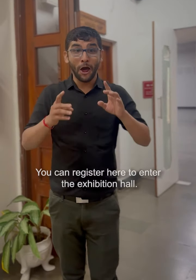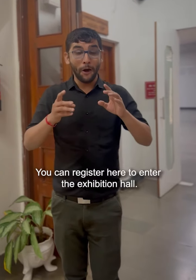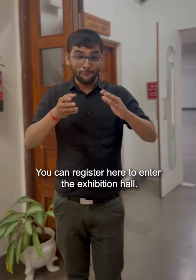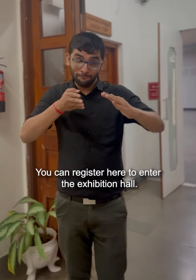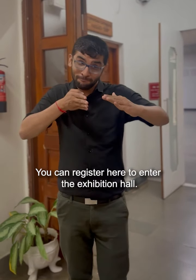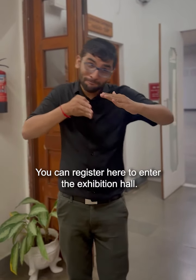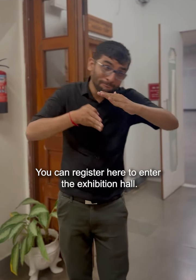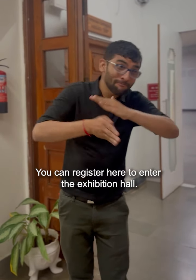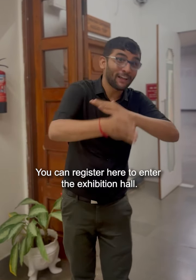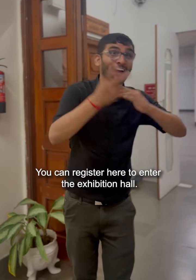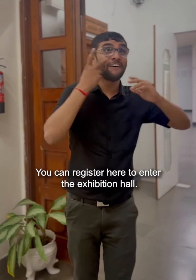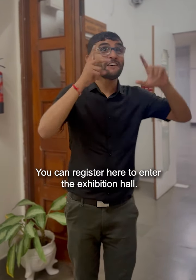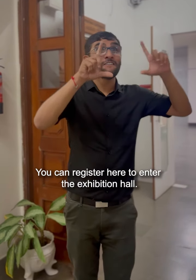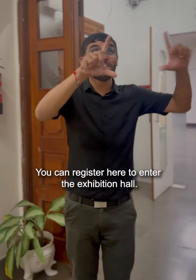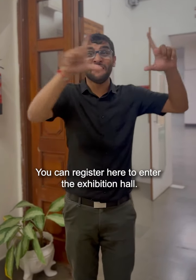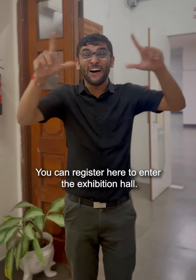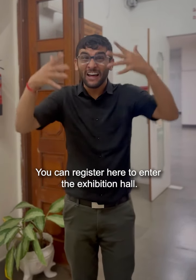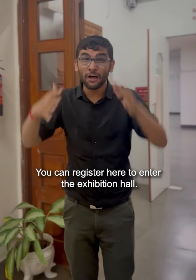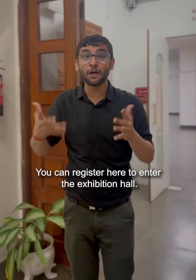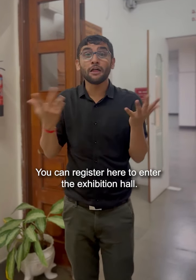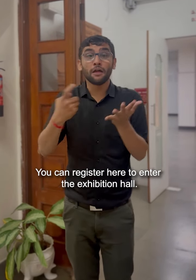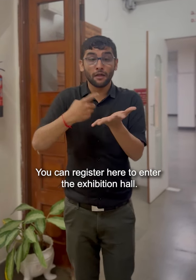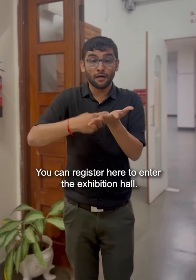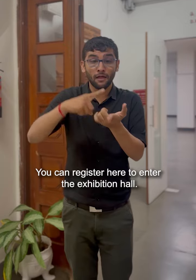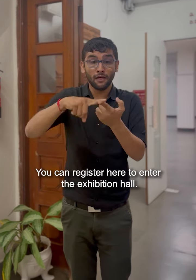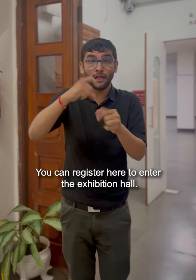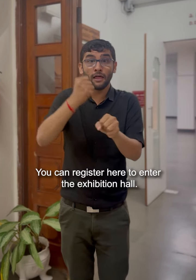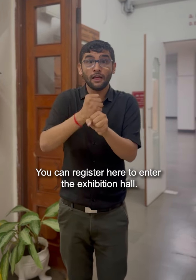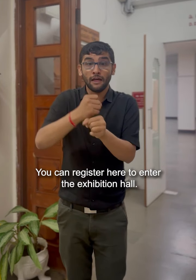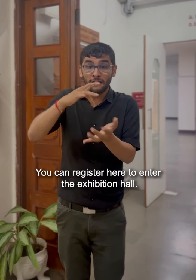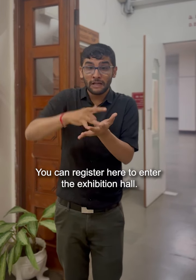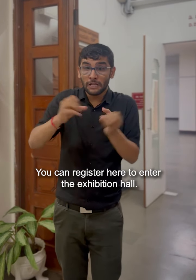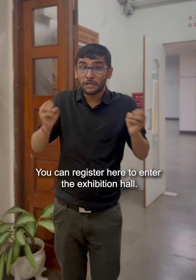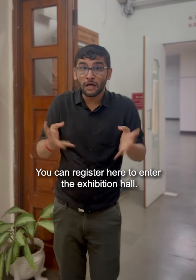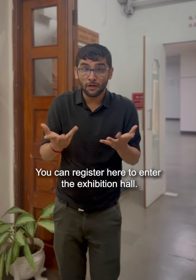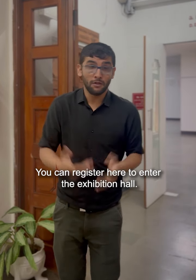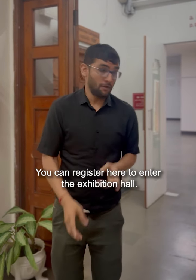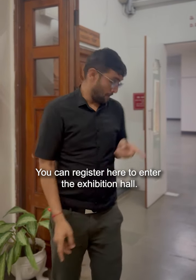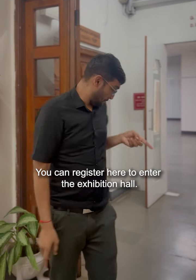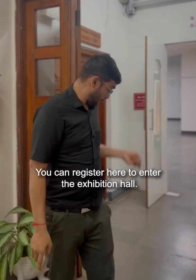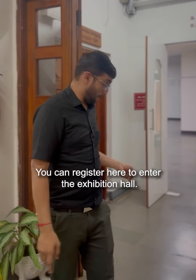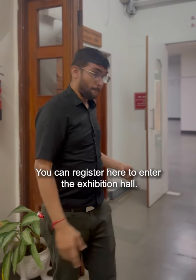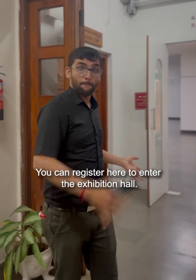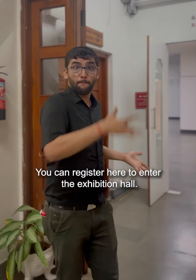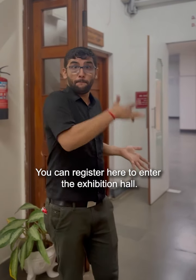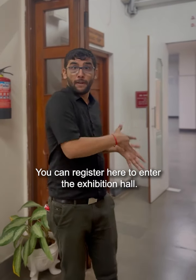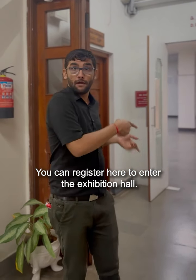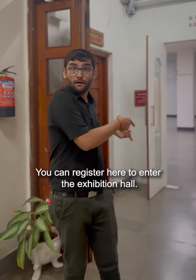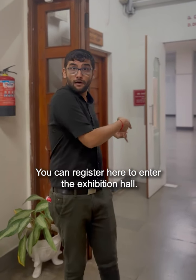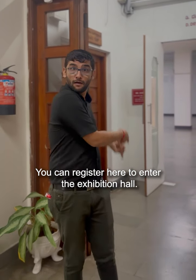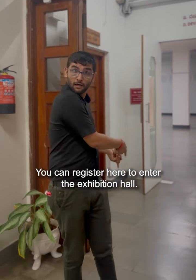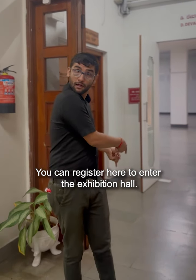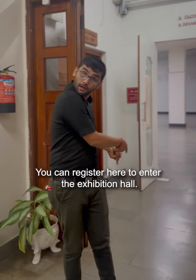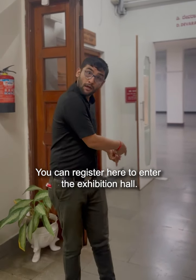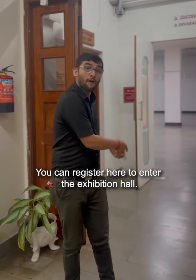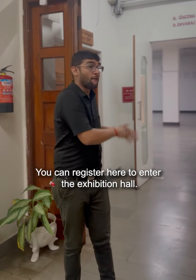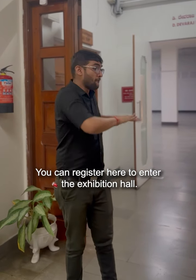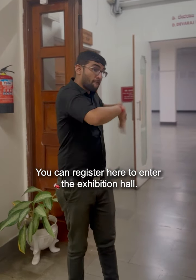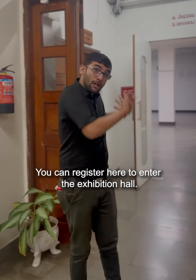यहां पहुंचने पर आप प्रदर्शनी हॉल में प्रवेश करने के लिए यहां पंजीकरण कर सकते हैं। हॉल